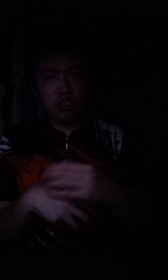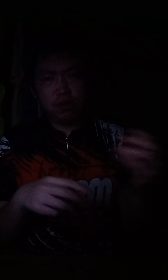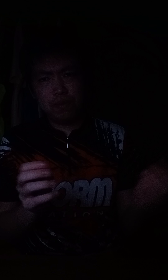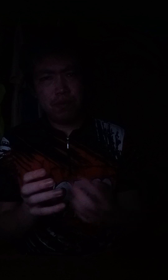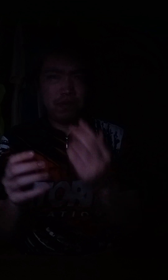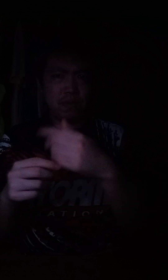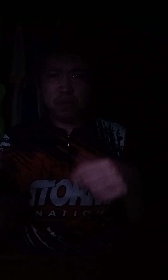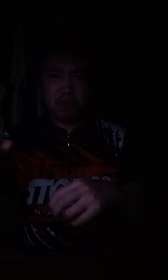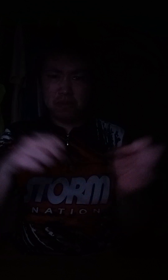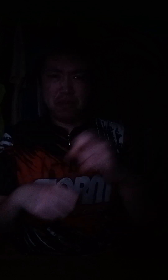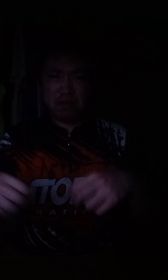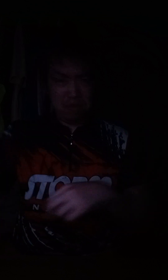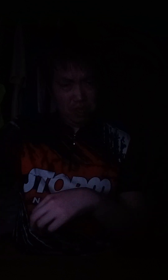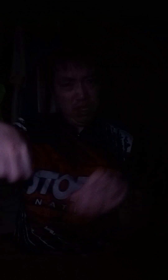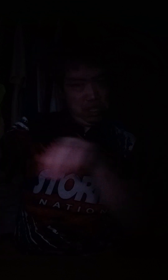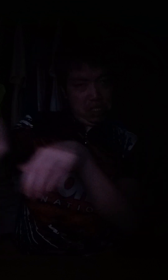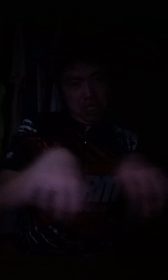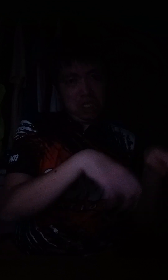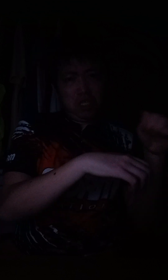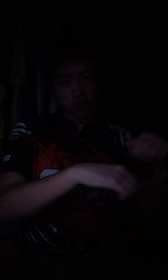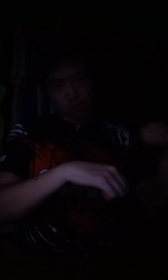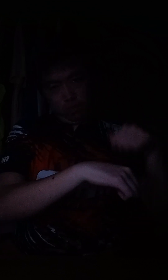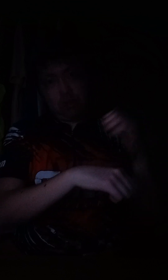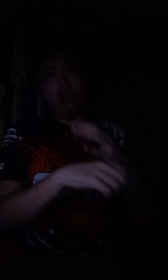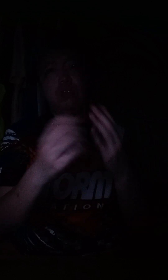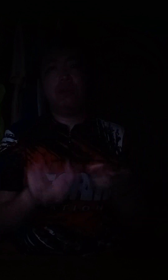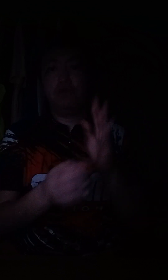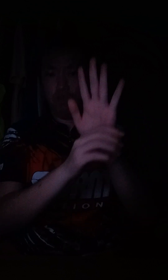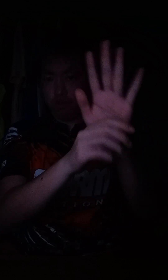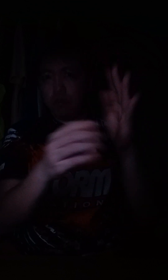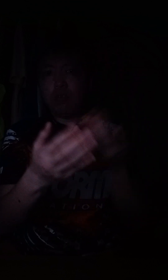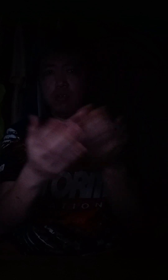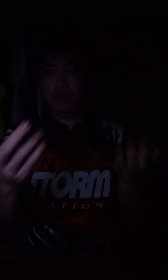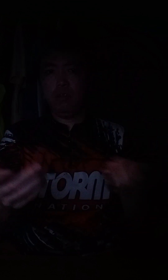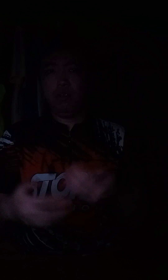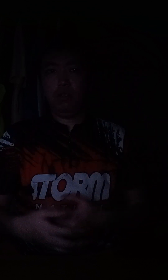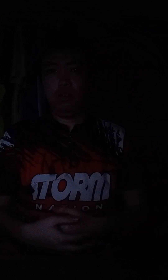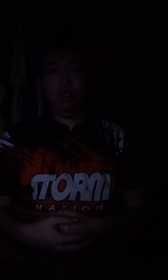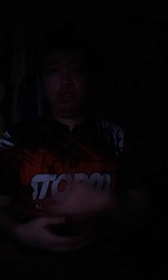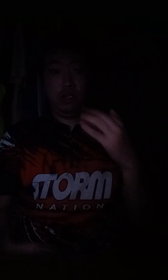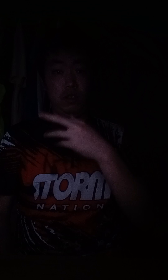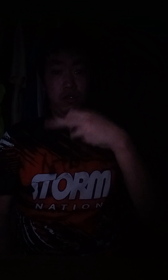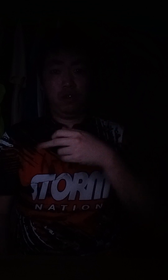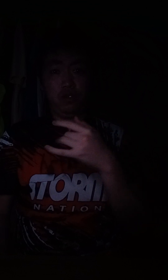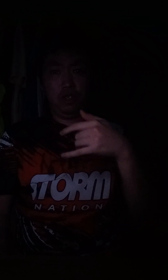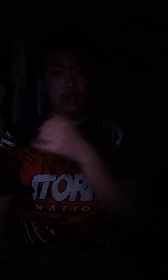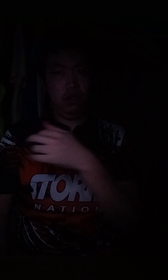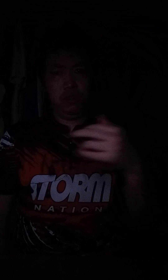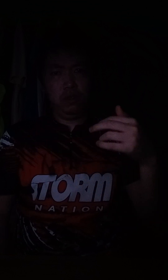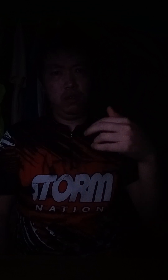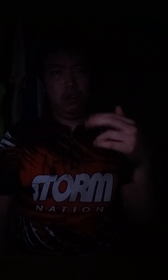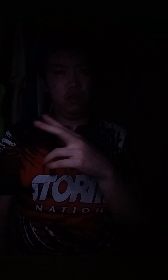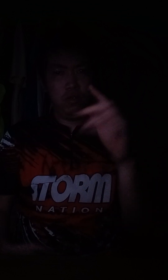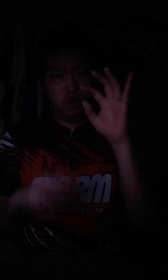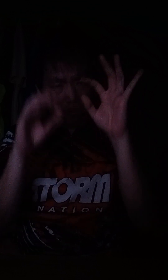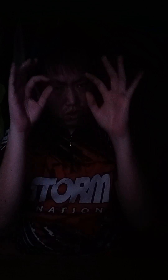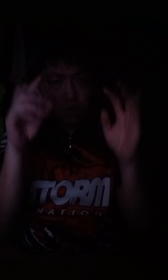차가 미끄러졌다고 경찰에 진술한 것으로 전해졌습니다. 하지만 경찰이 화물차 블랙박스를 확인해 본